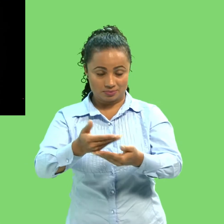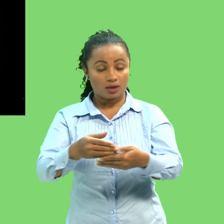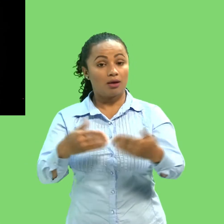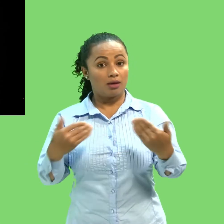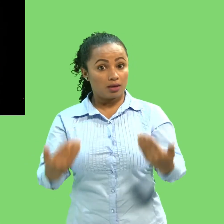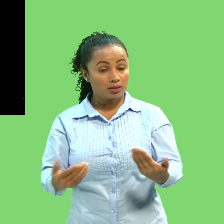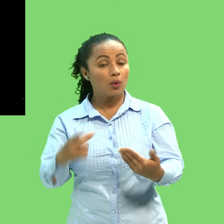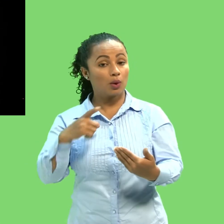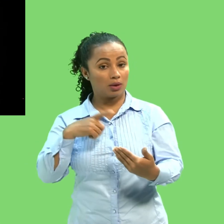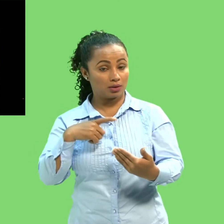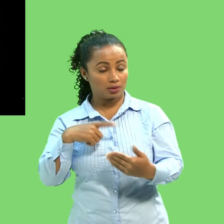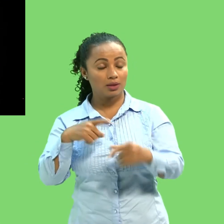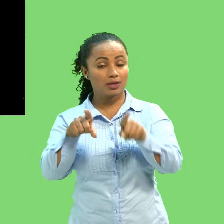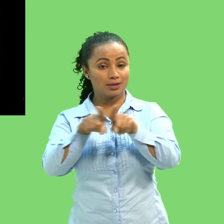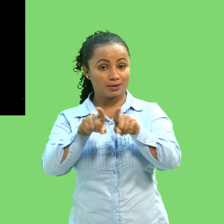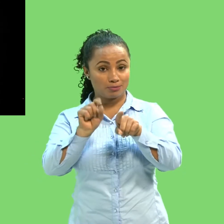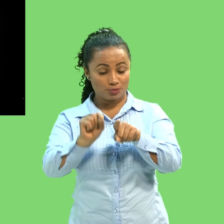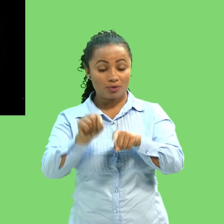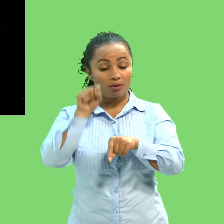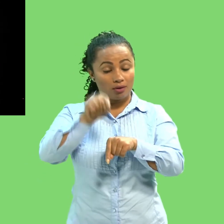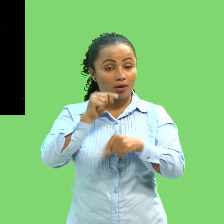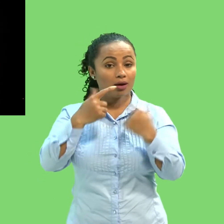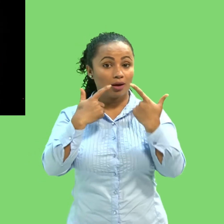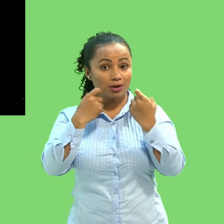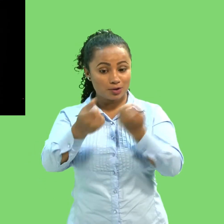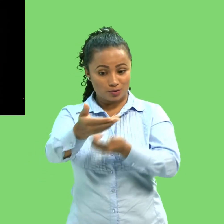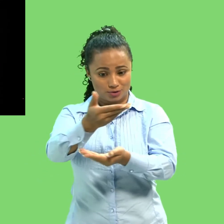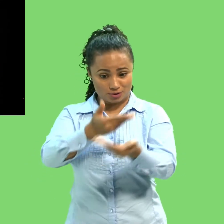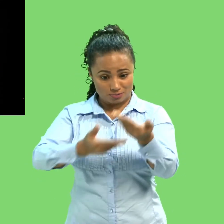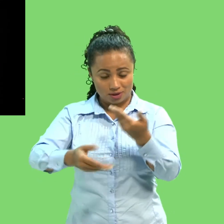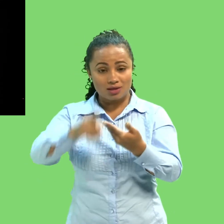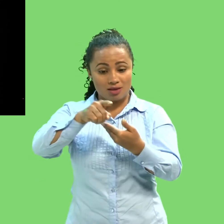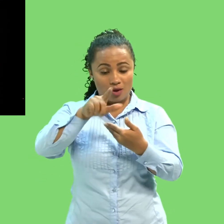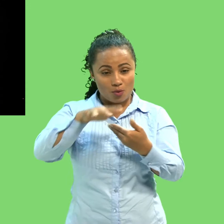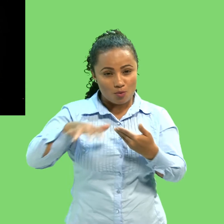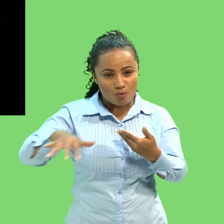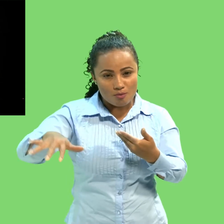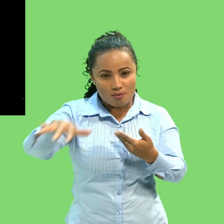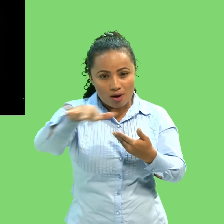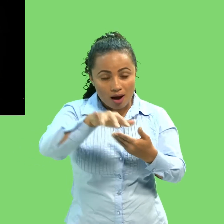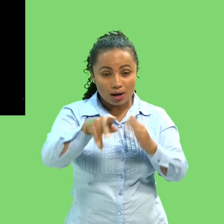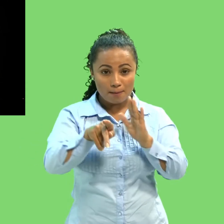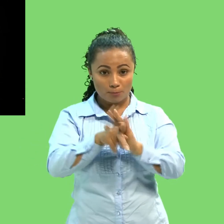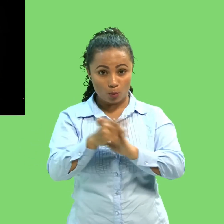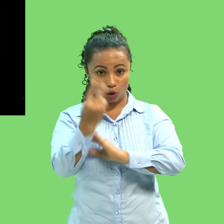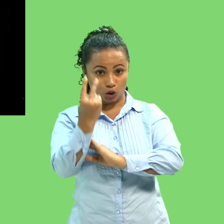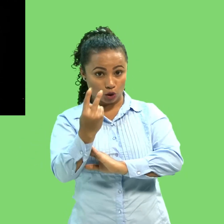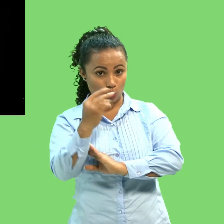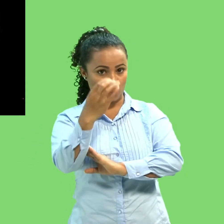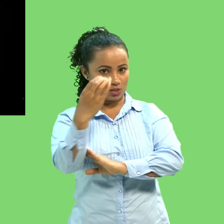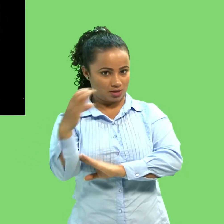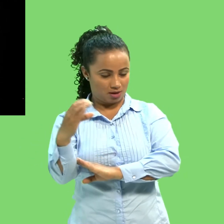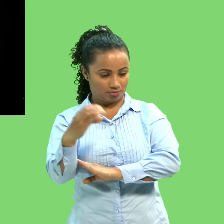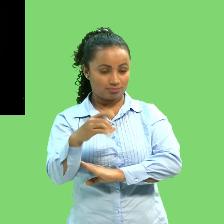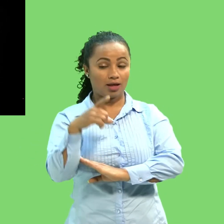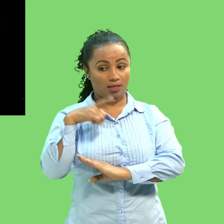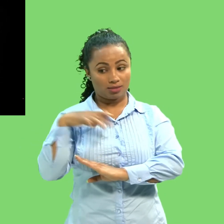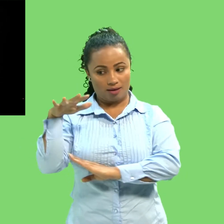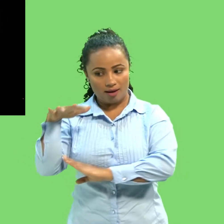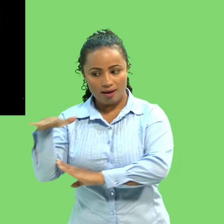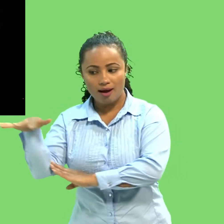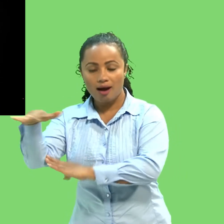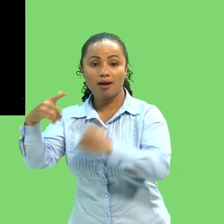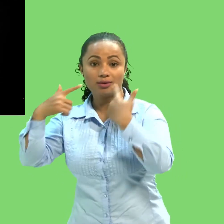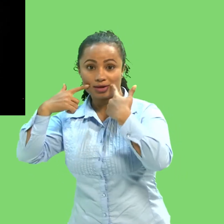Posteriormente, temos um campo de atuação das duas ciências. Quais são elas? A linguística